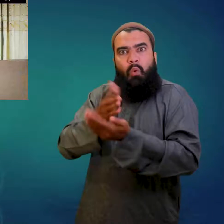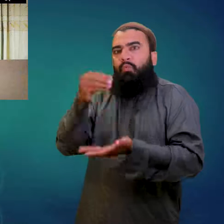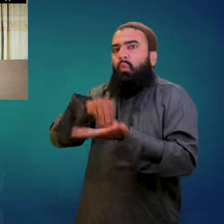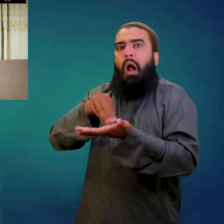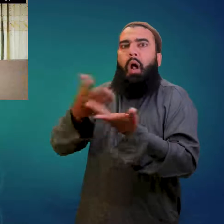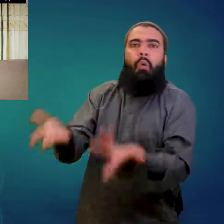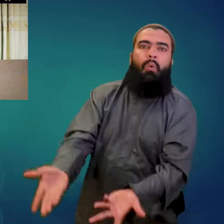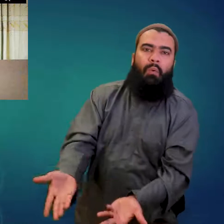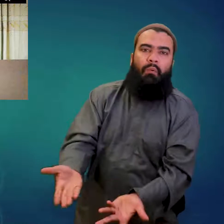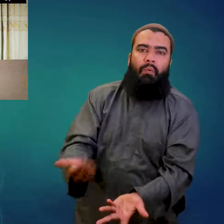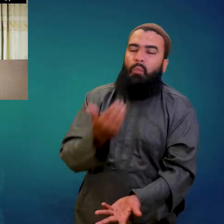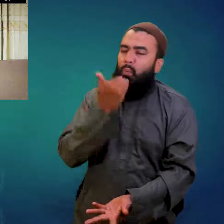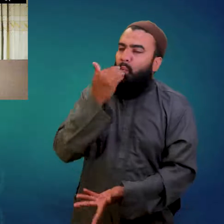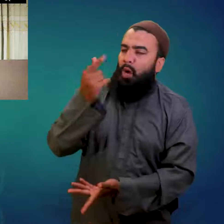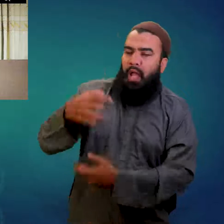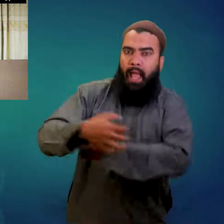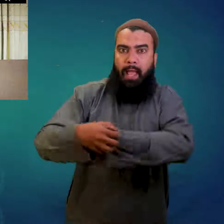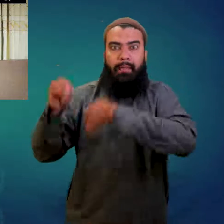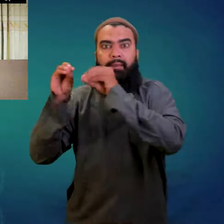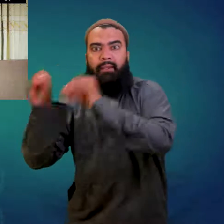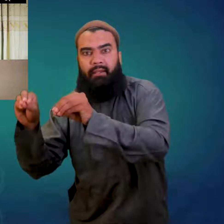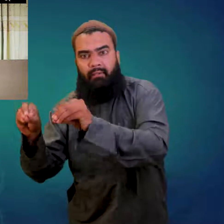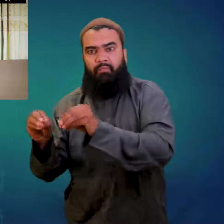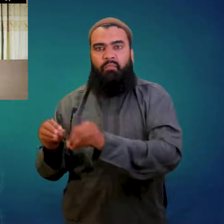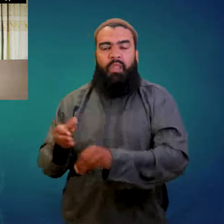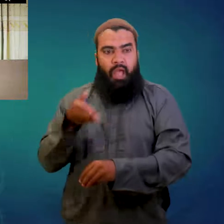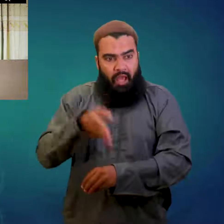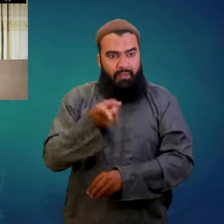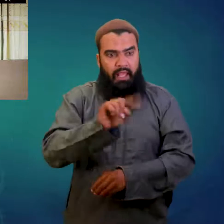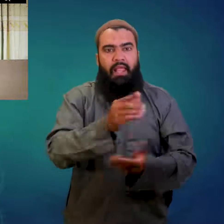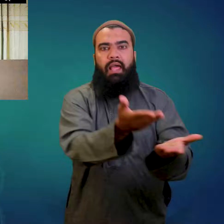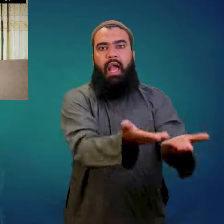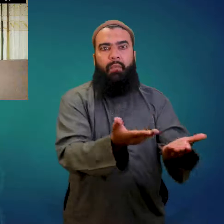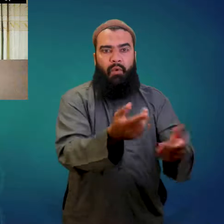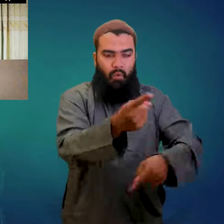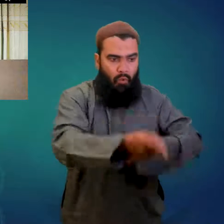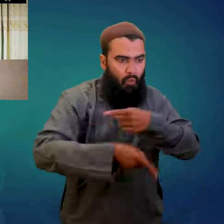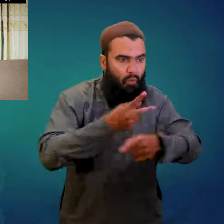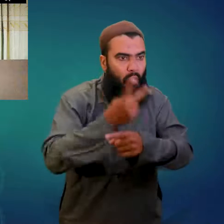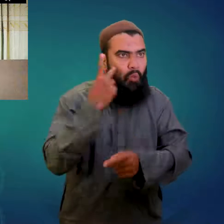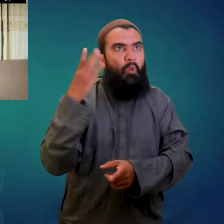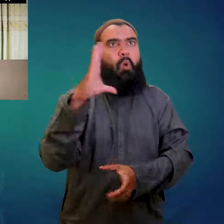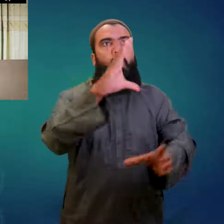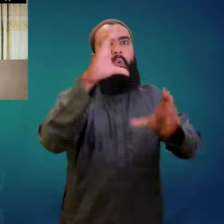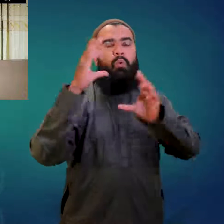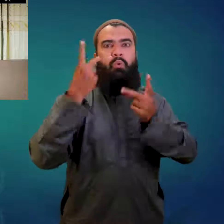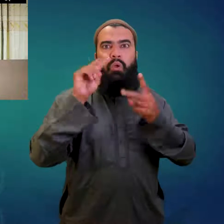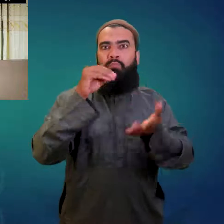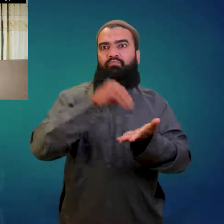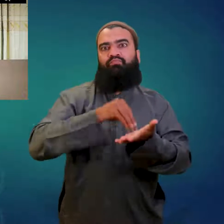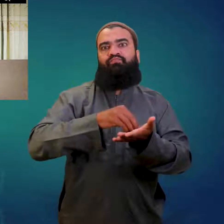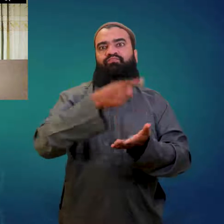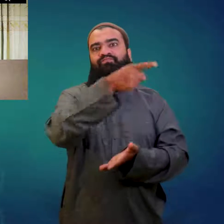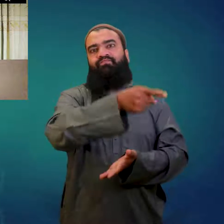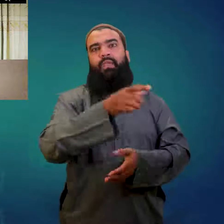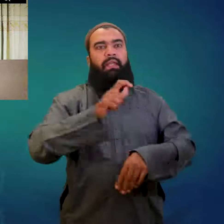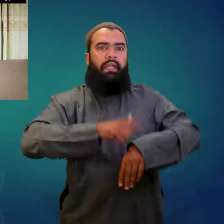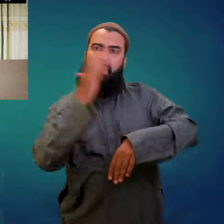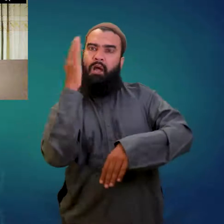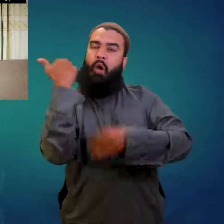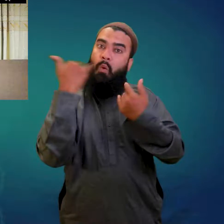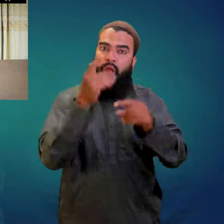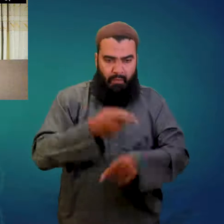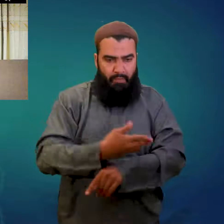جاؤں۔ تو اللہ نے فرمایا کہ جب اللہ کی طرف سے وقت مقرر ہو جاتا ہے تو وہ پھر مؤخر نہیں